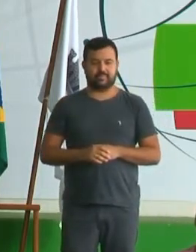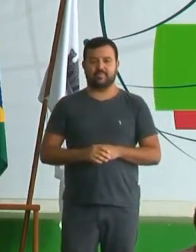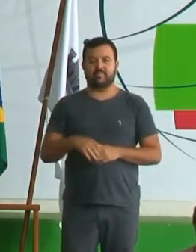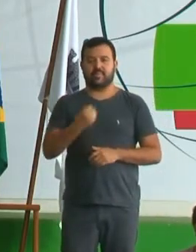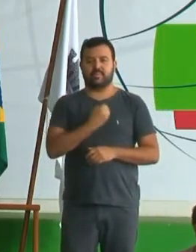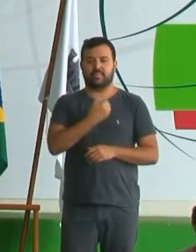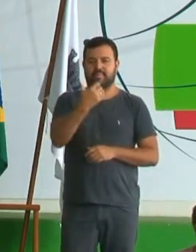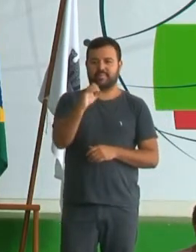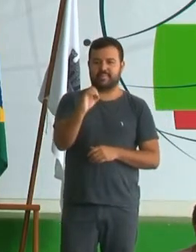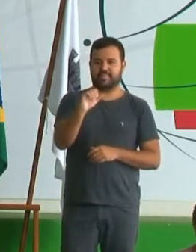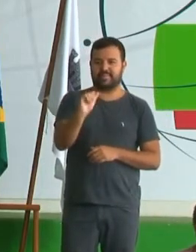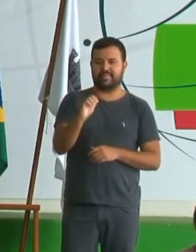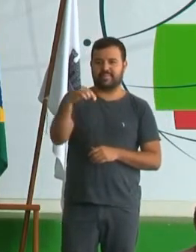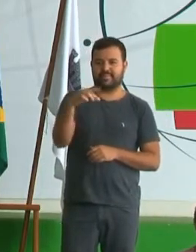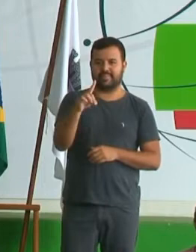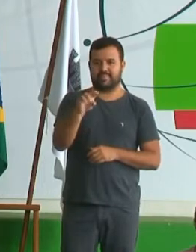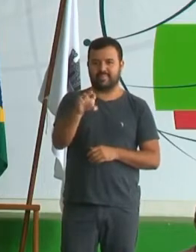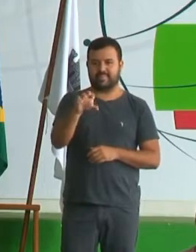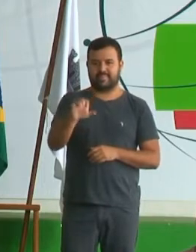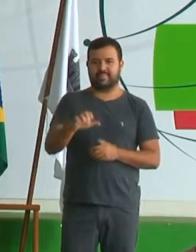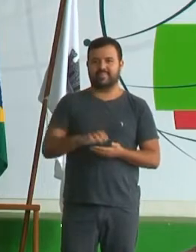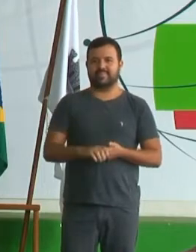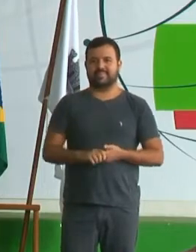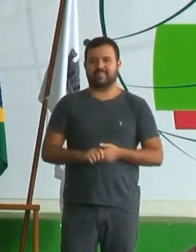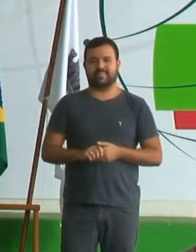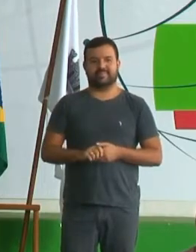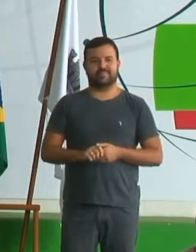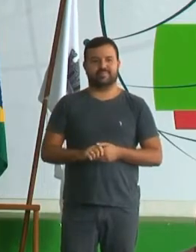Número 10, André Luiz Santos.